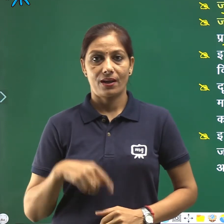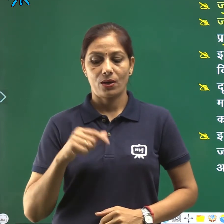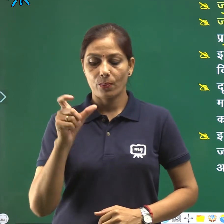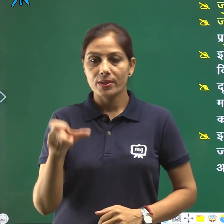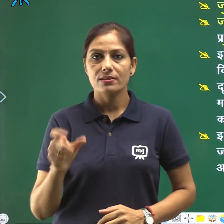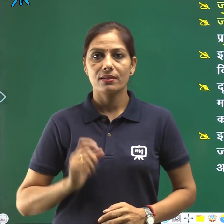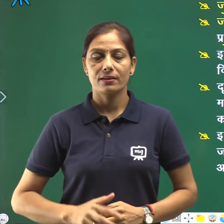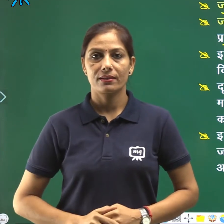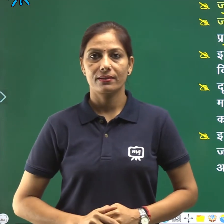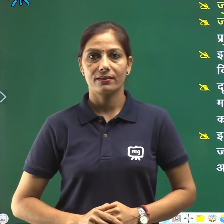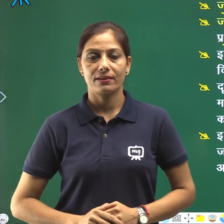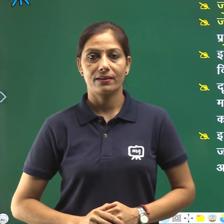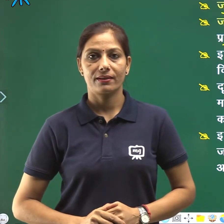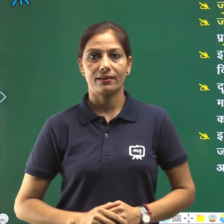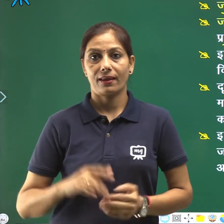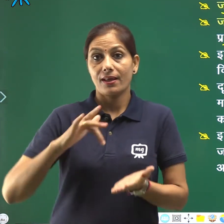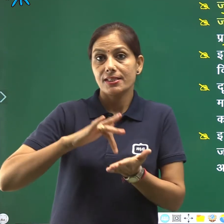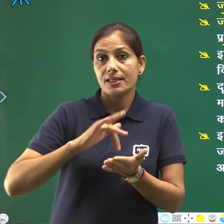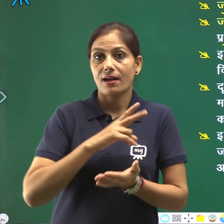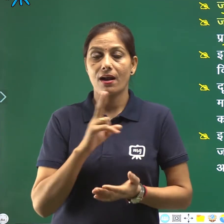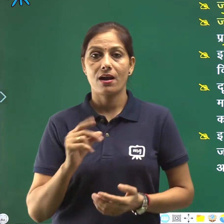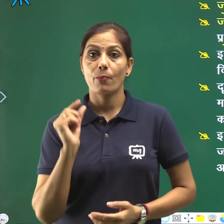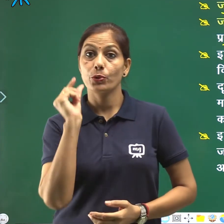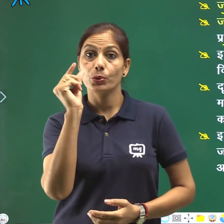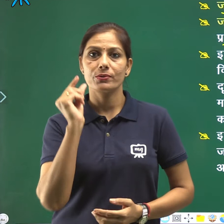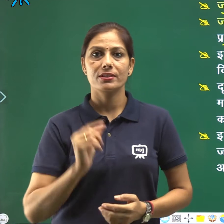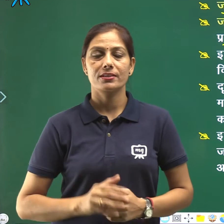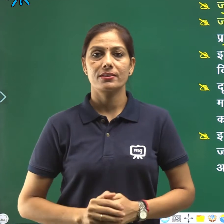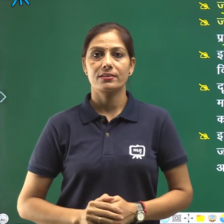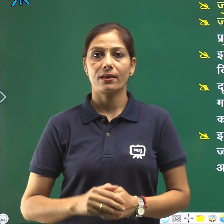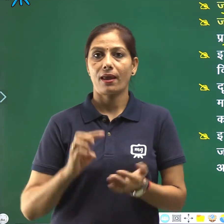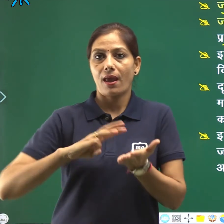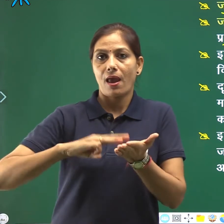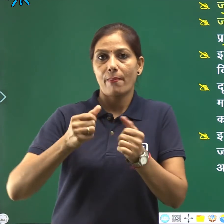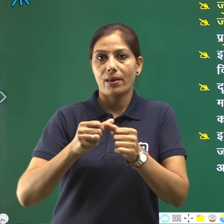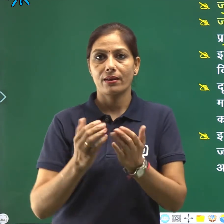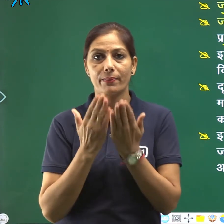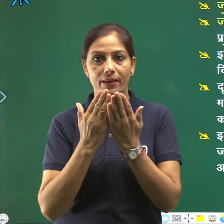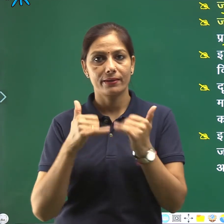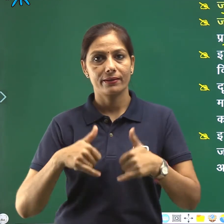इन्होंने इलाहाबाद विश्वविद्यालय से एमए किया।